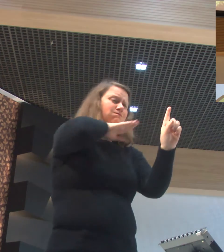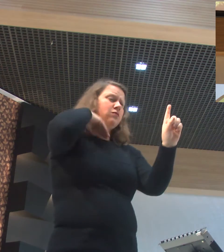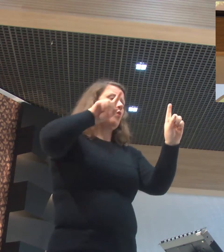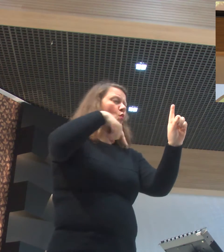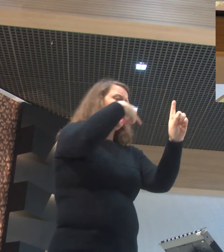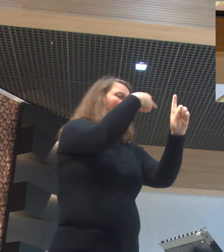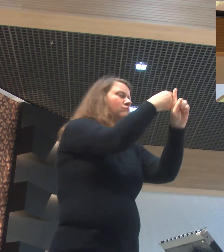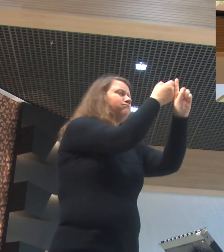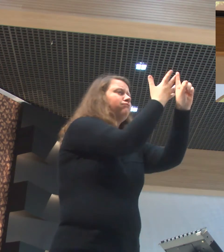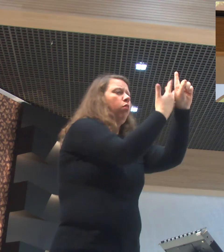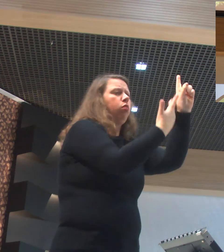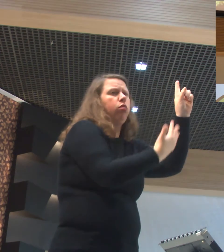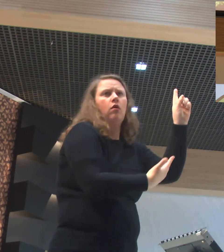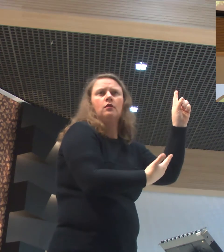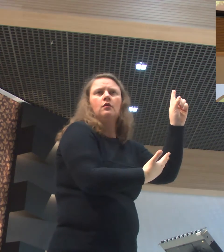Jesus é santa,